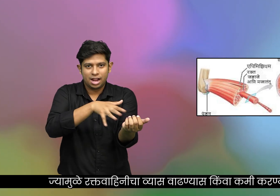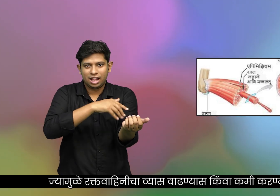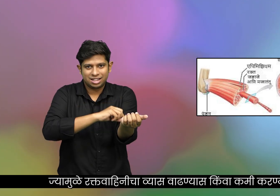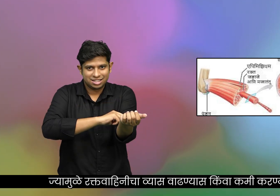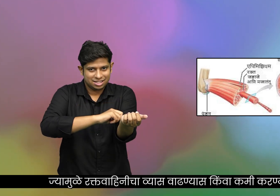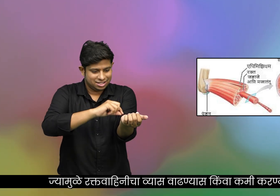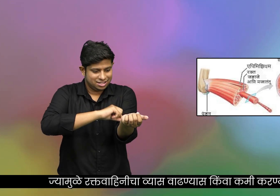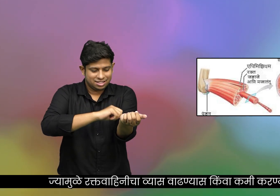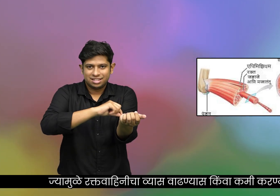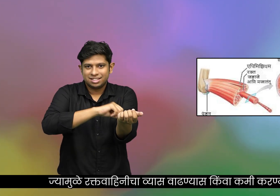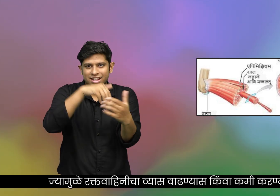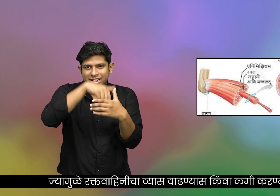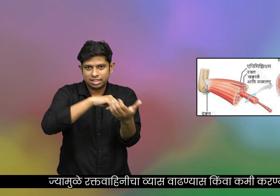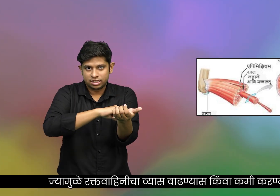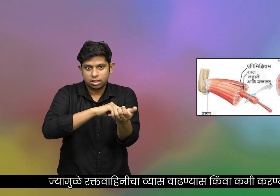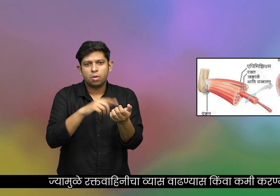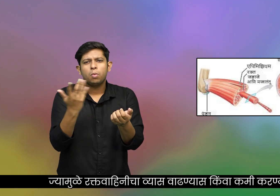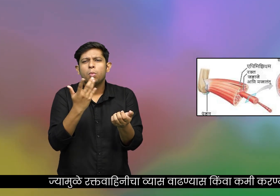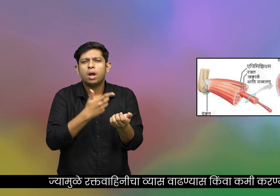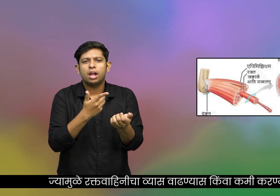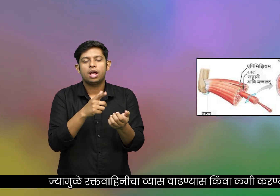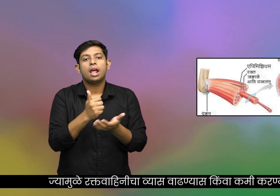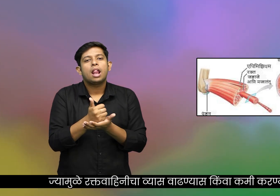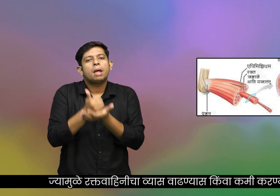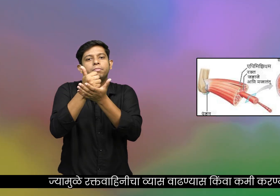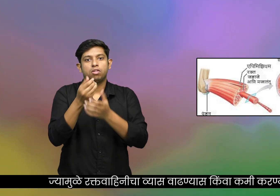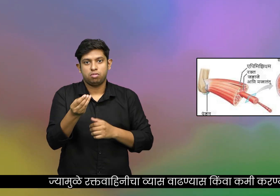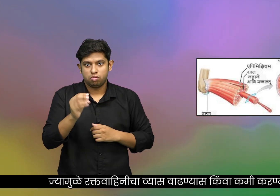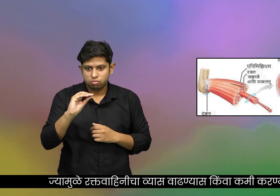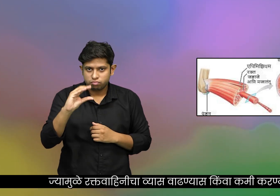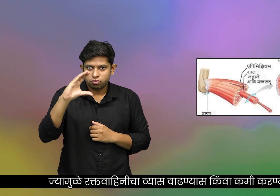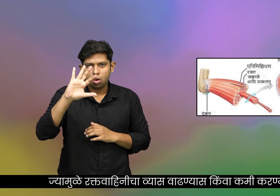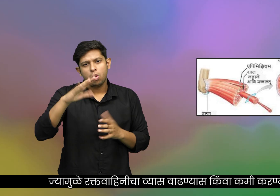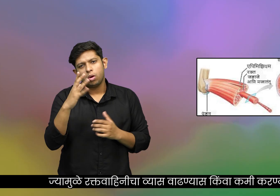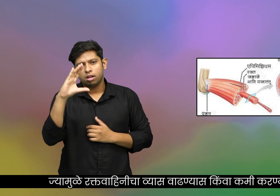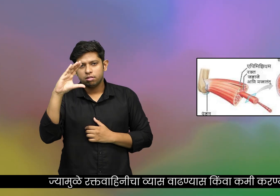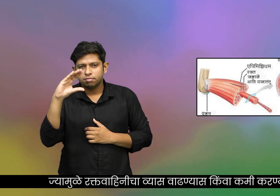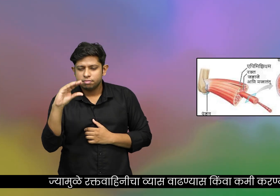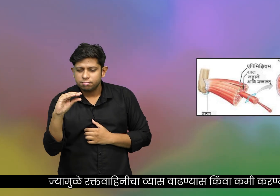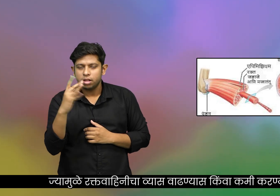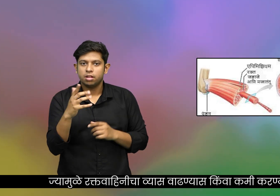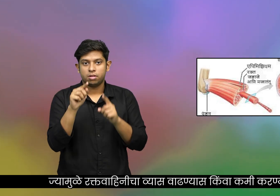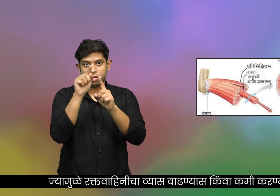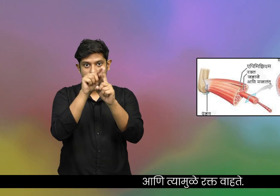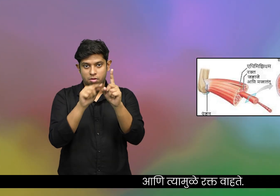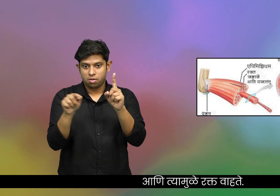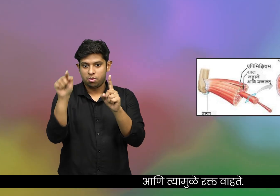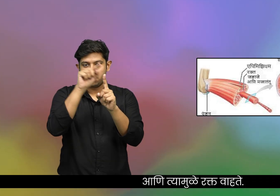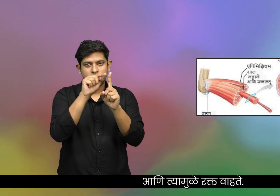ज्यामुळे सप्तवाहिनींची व्यास वाढवण्यासाठी किंवा कमी करण्यास मदत होते आणि